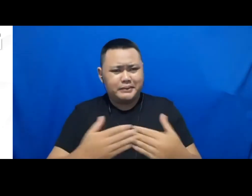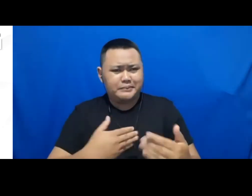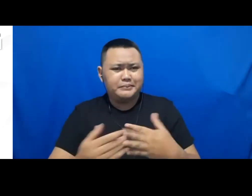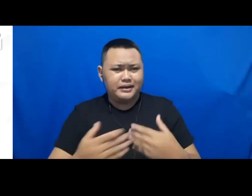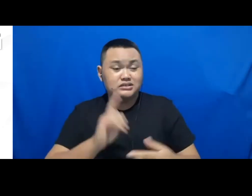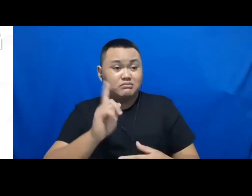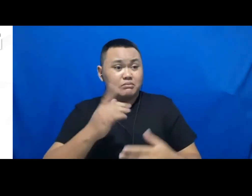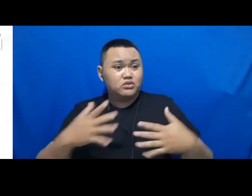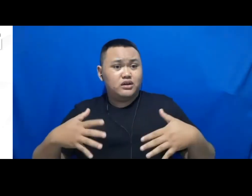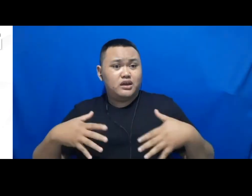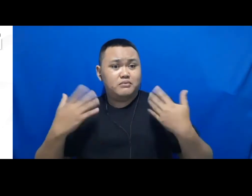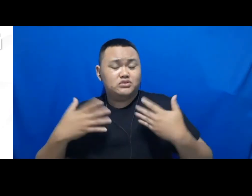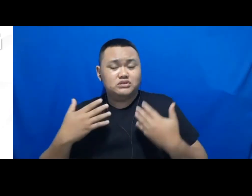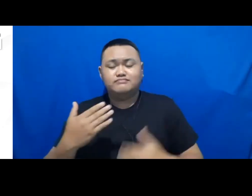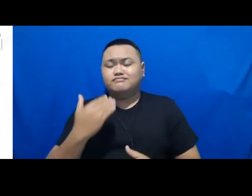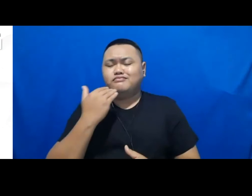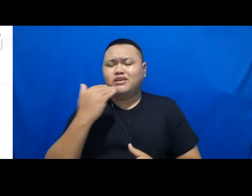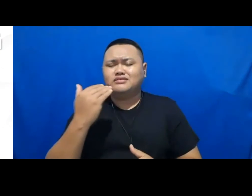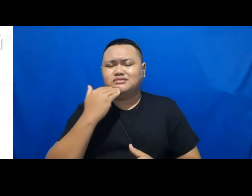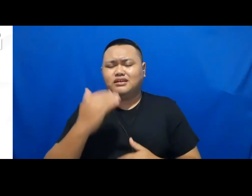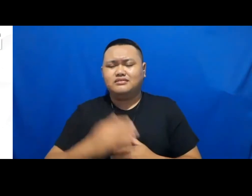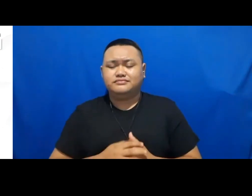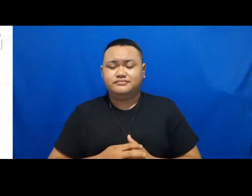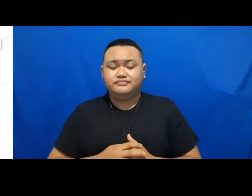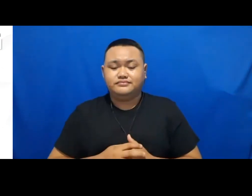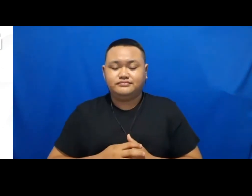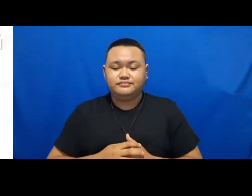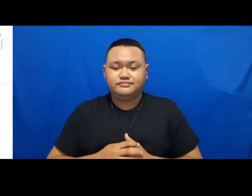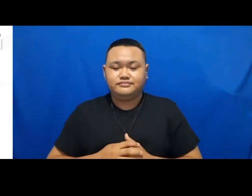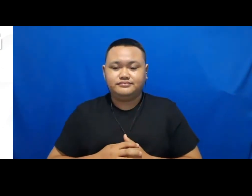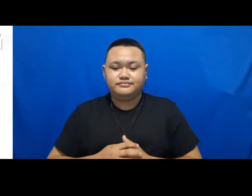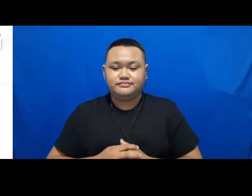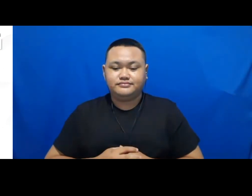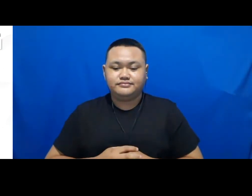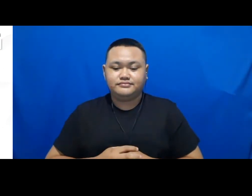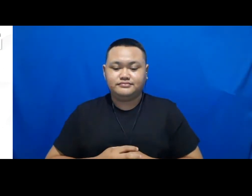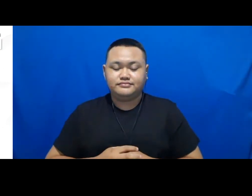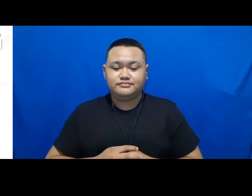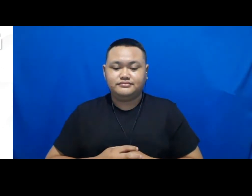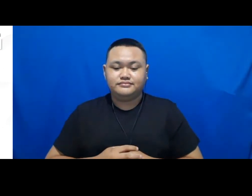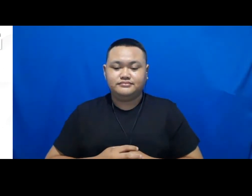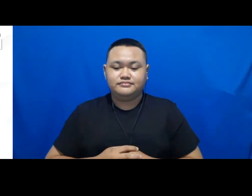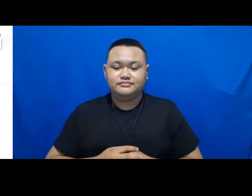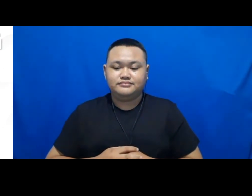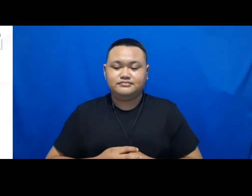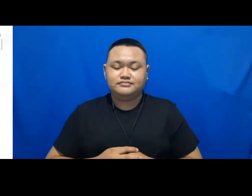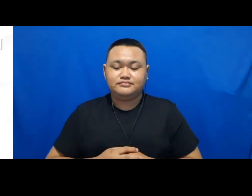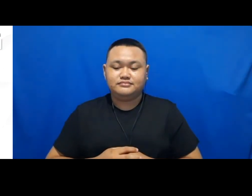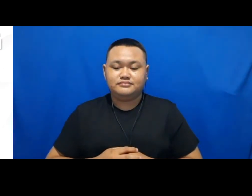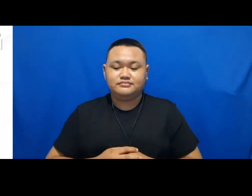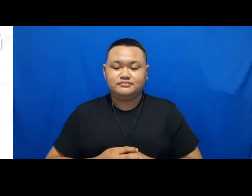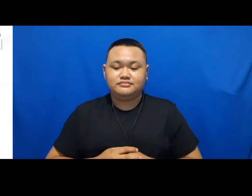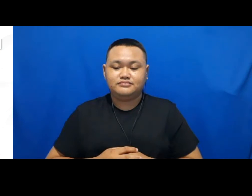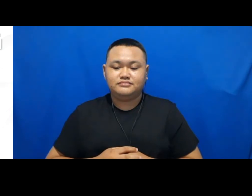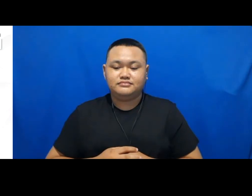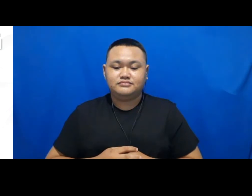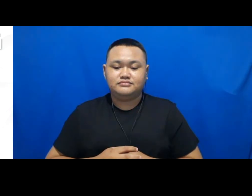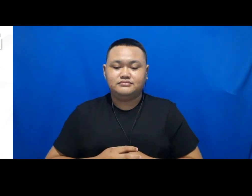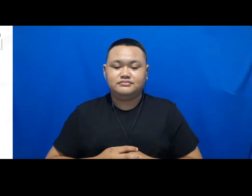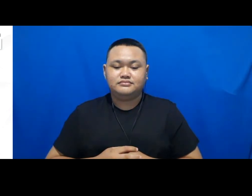agar anggota kelompok diskusi itu terdiri dari anak laki-laki dan anak perempuan secara seimbang. Kemudian